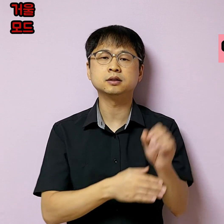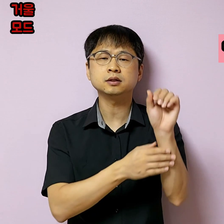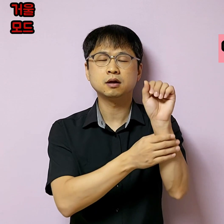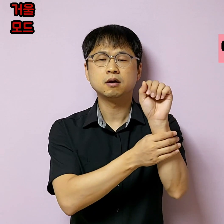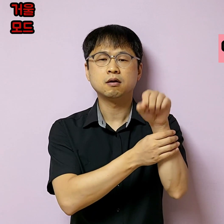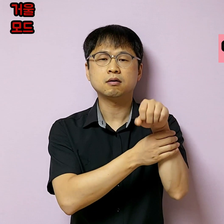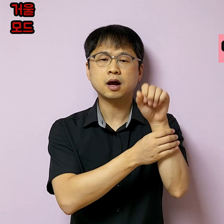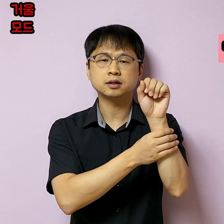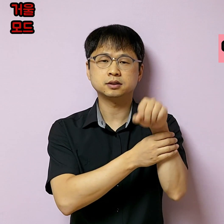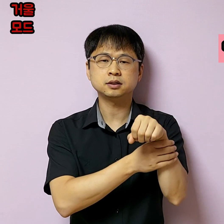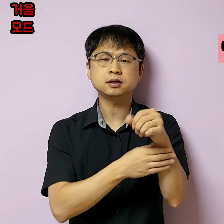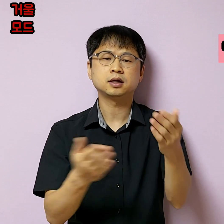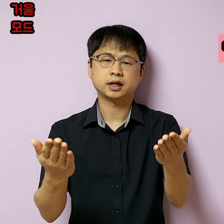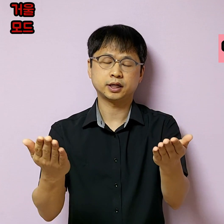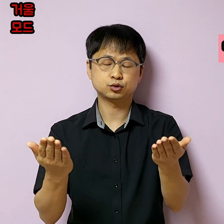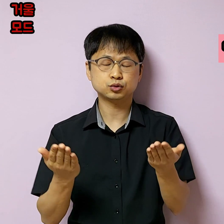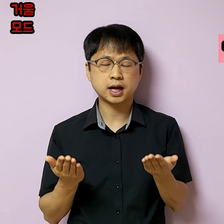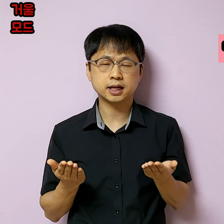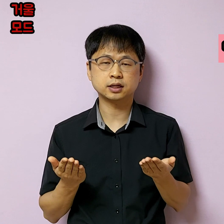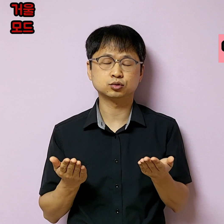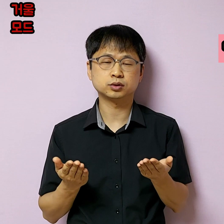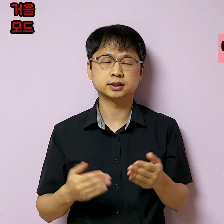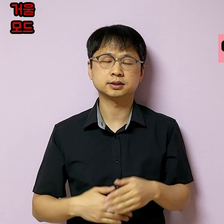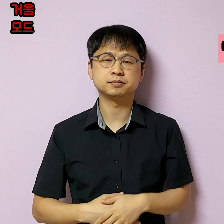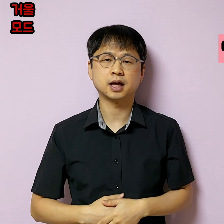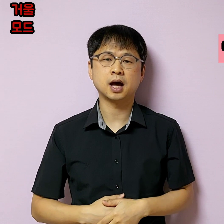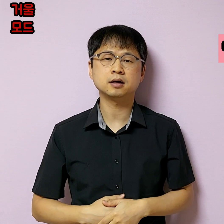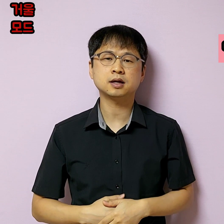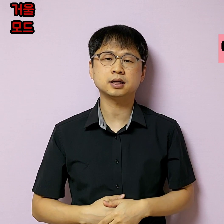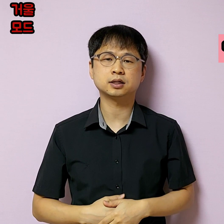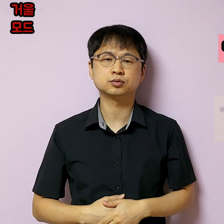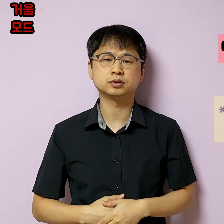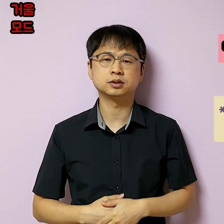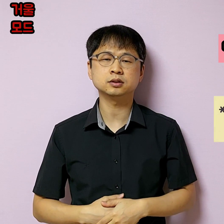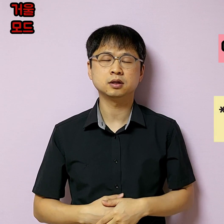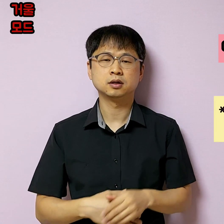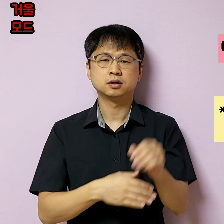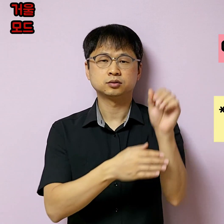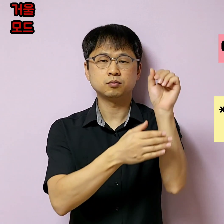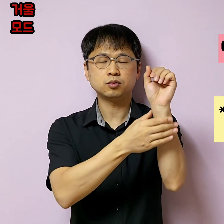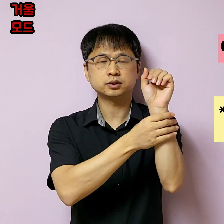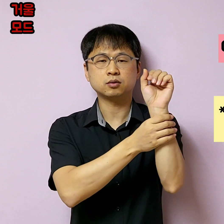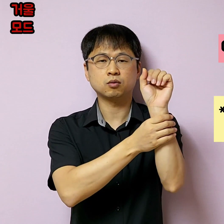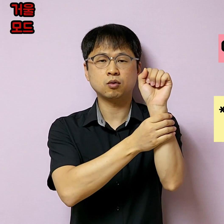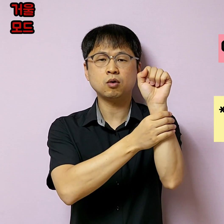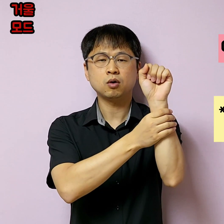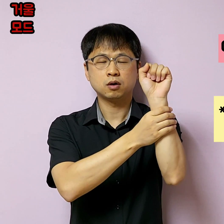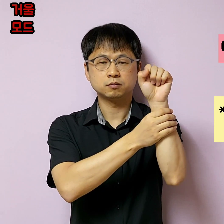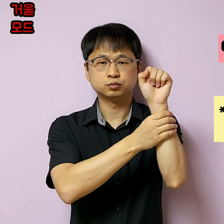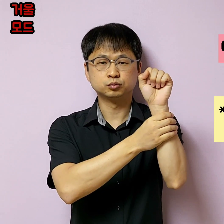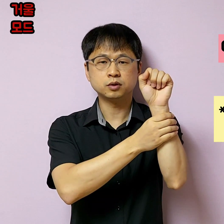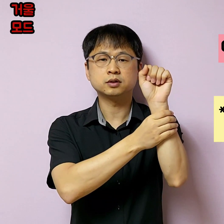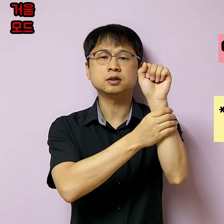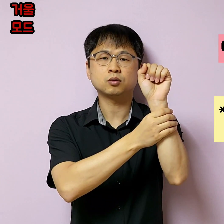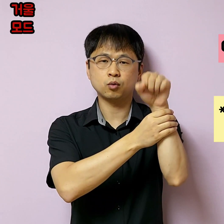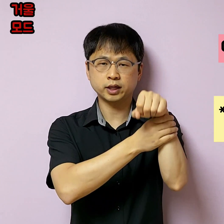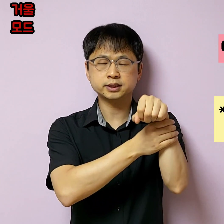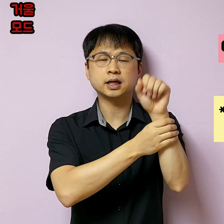여기서는 허락을 주다라는 수어를 썼습니다. 허락이라는 수어는 손목을 잡고 주먹을 고개짓